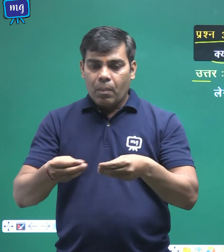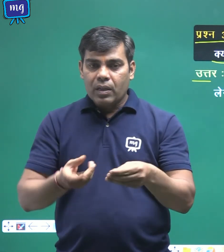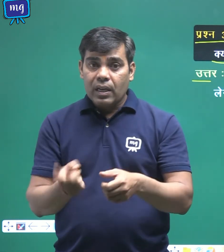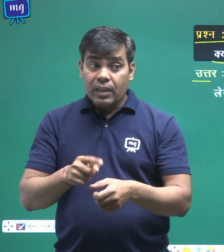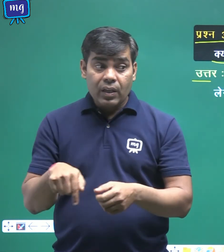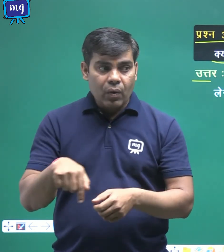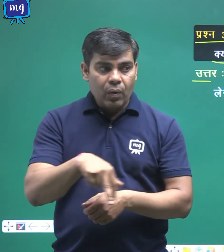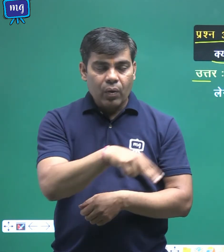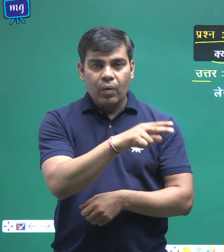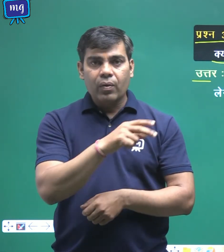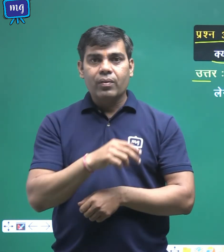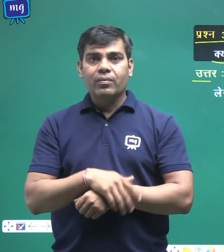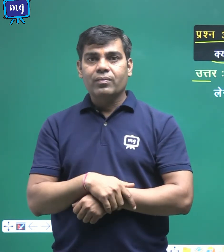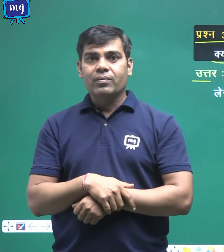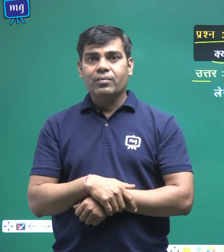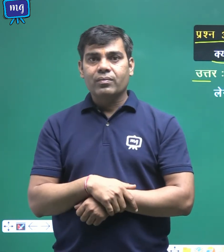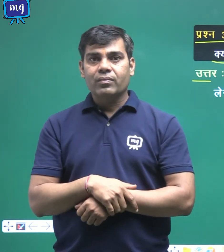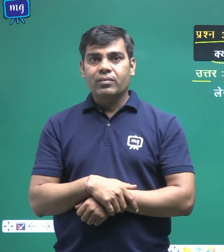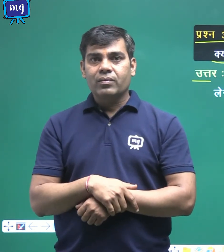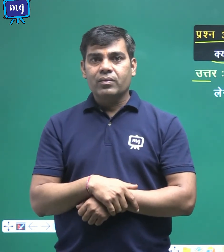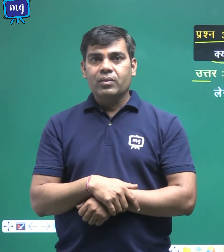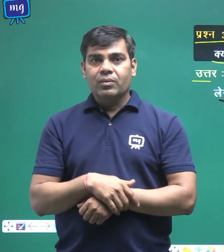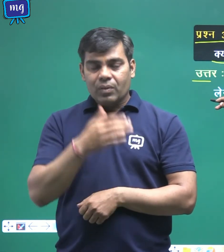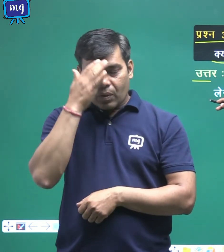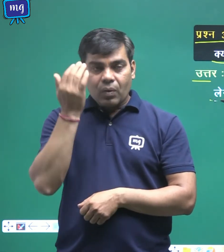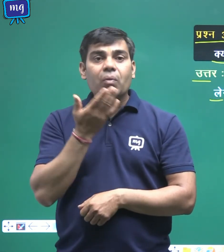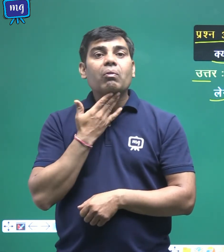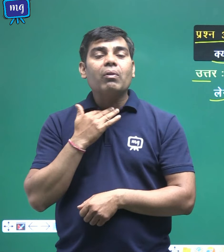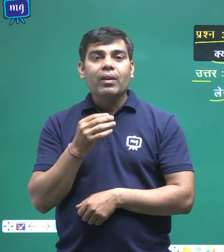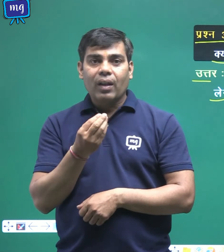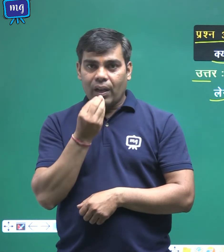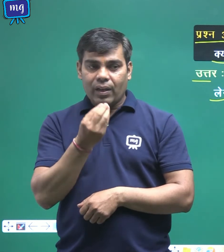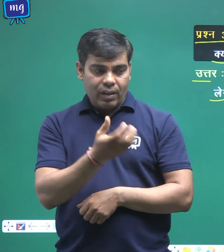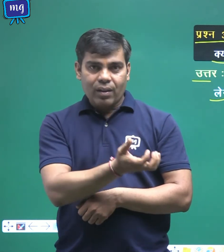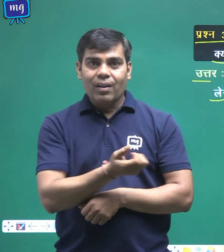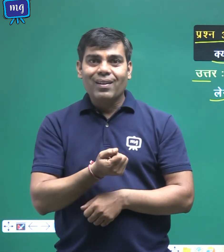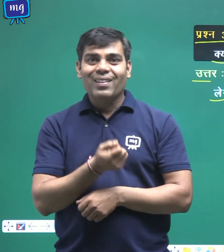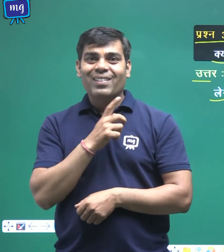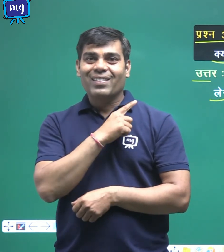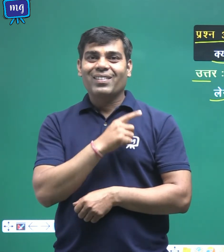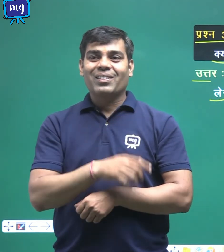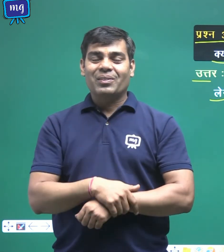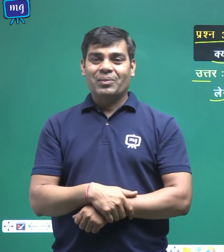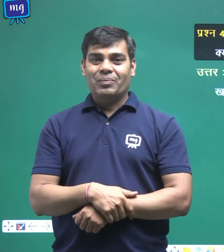ओर गुड़ लेने गई।